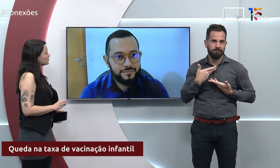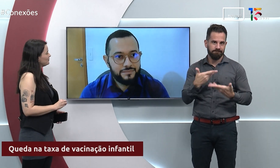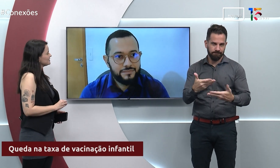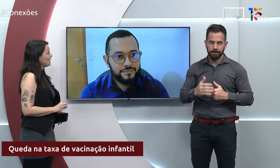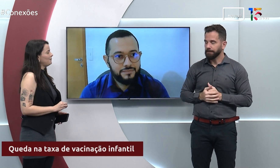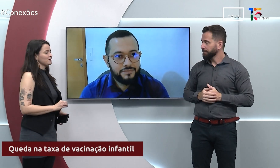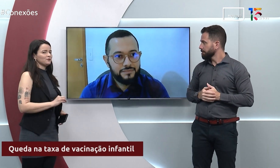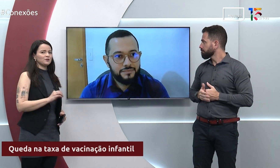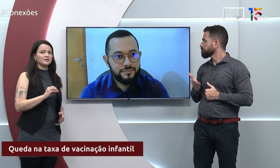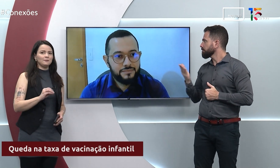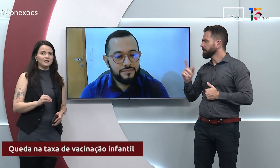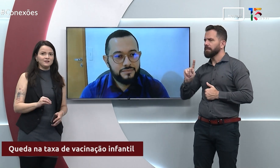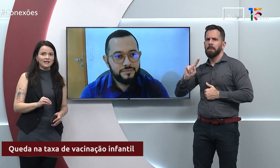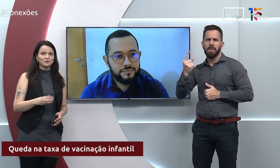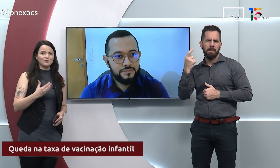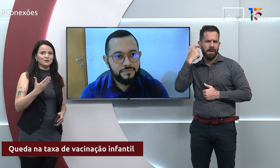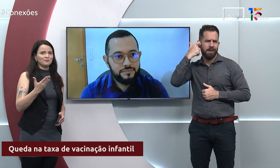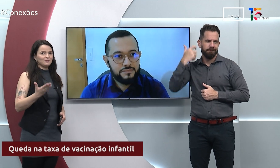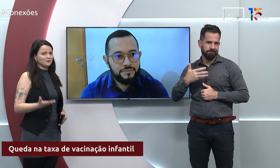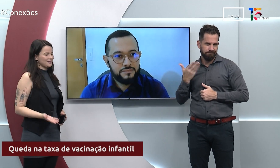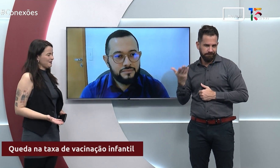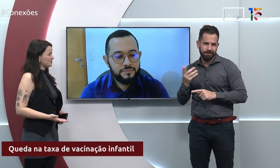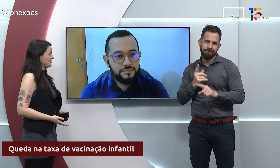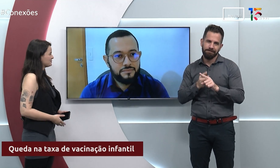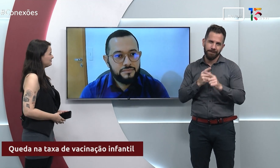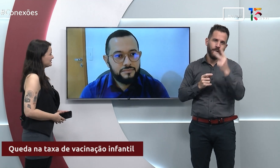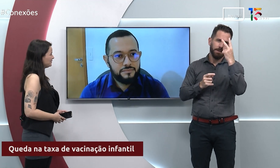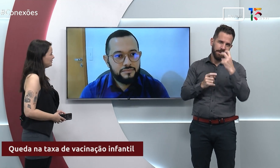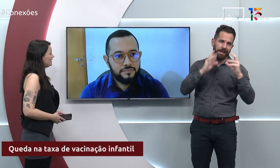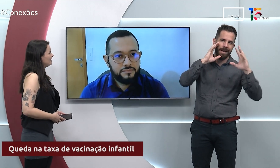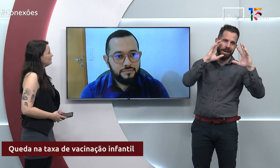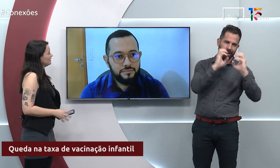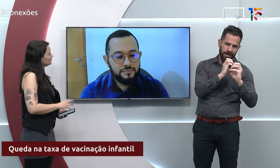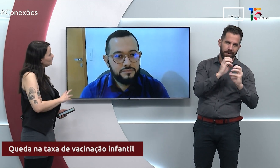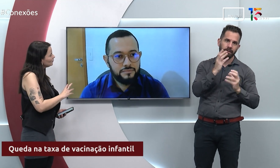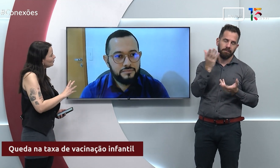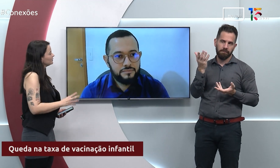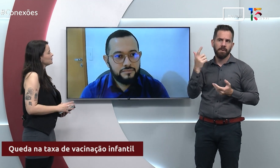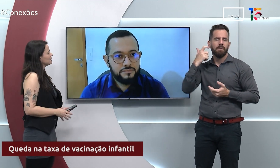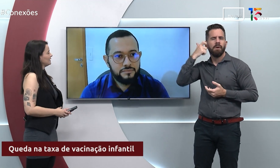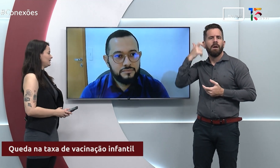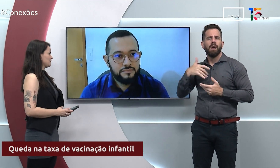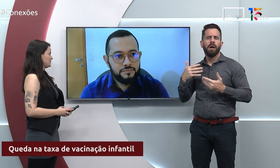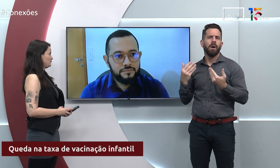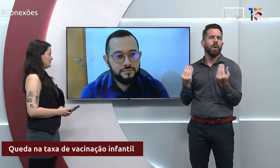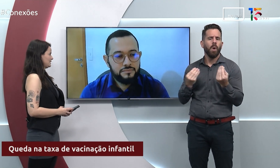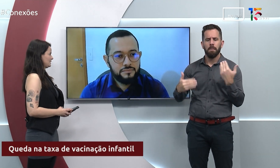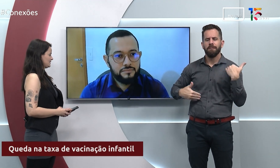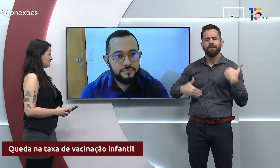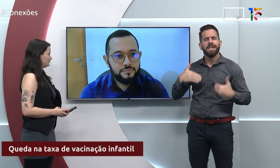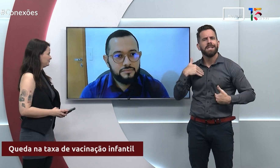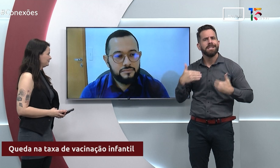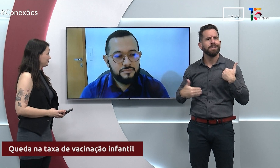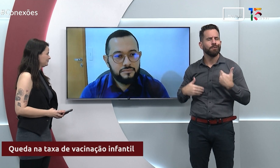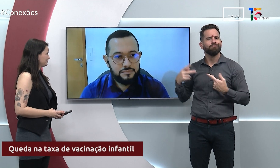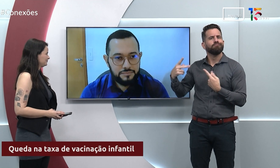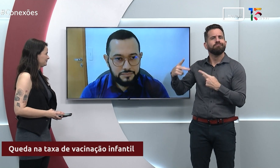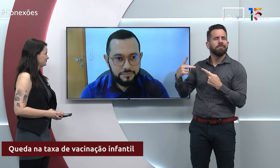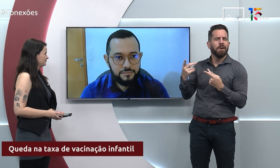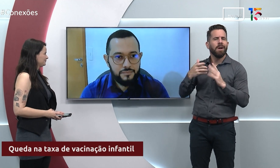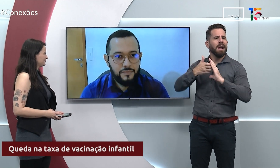Para a gente começar, peço que o senhor se apresente para o nosso público cego de baixa visão, falando um pouco das suas características físicas.